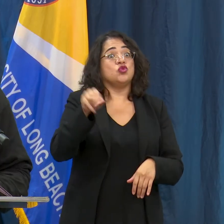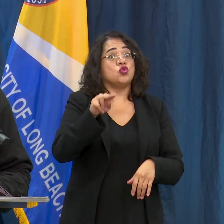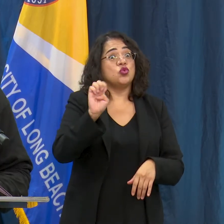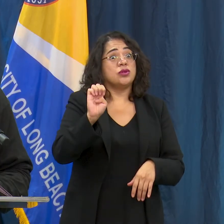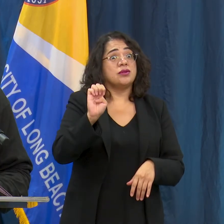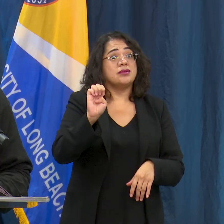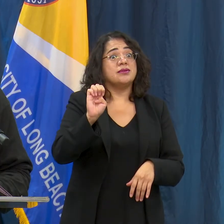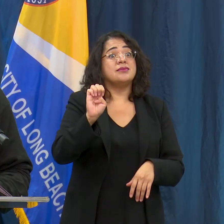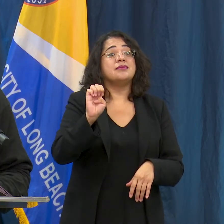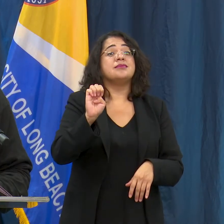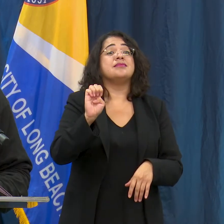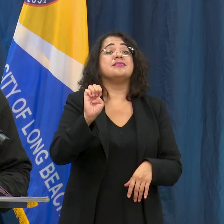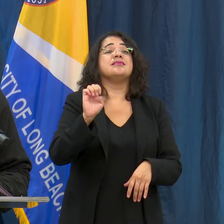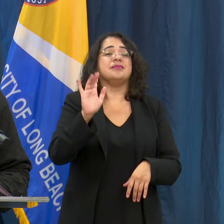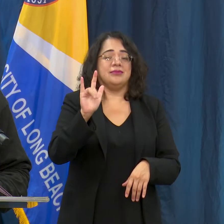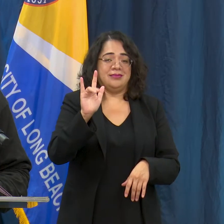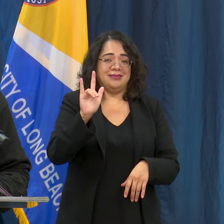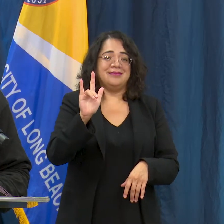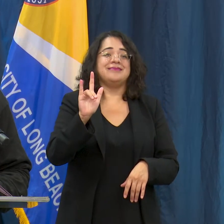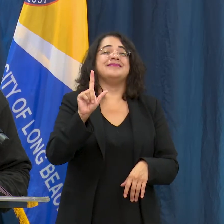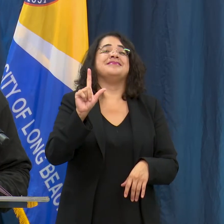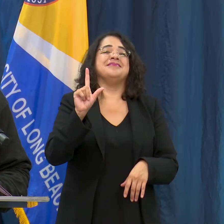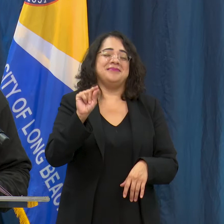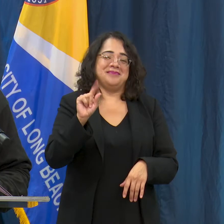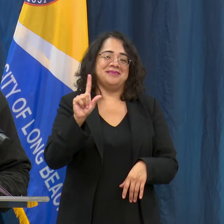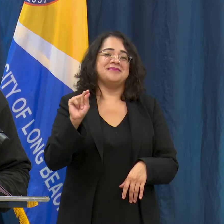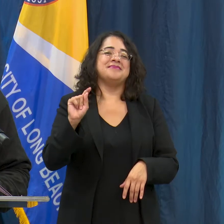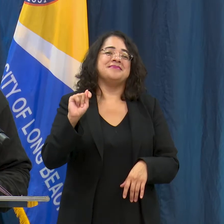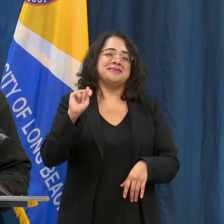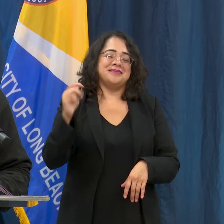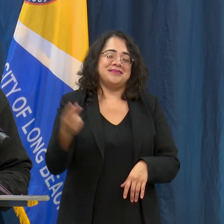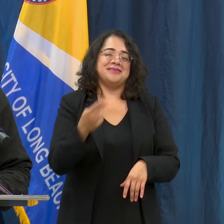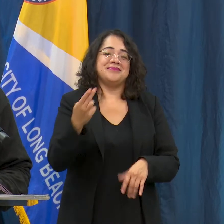nuestros números. Desde hoy han habido